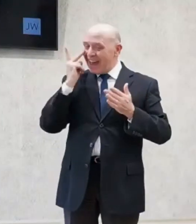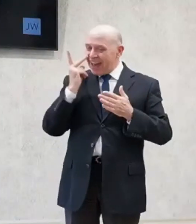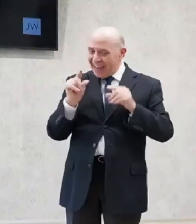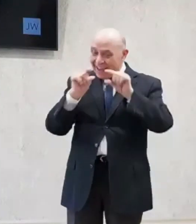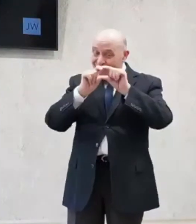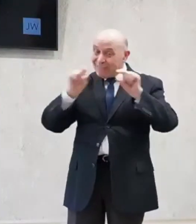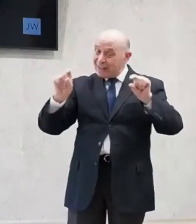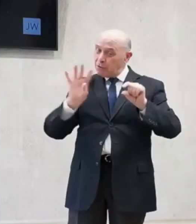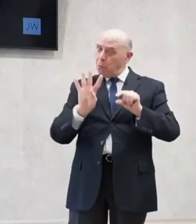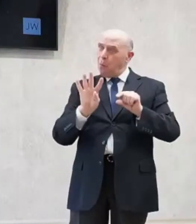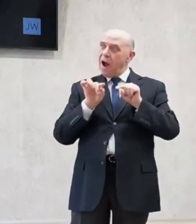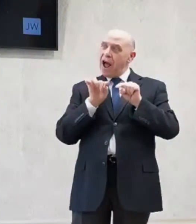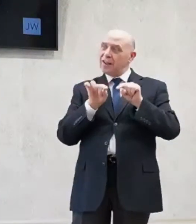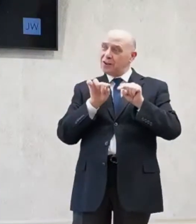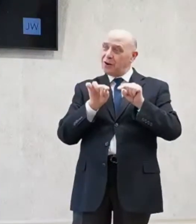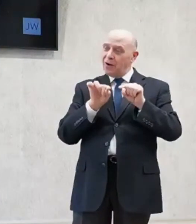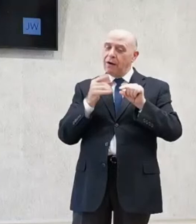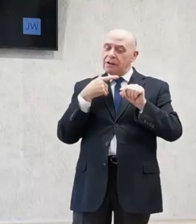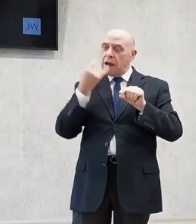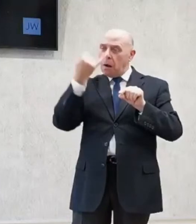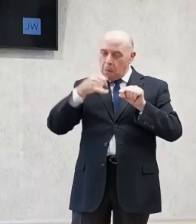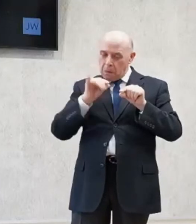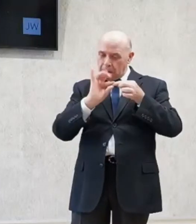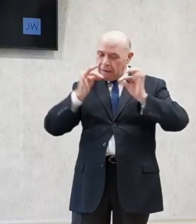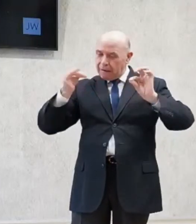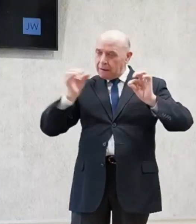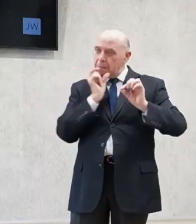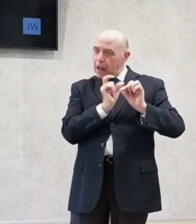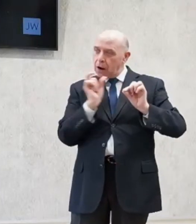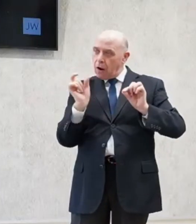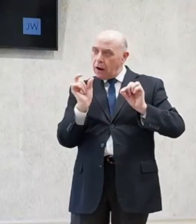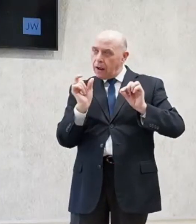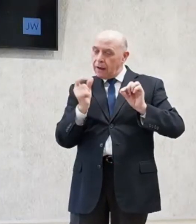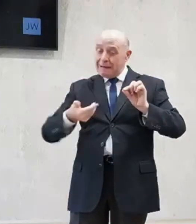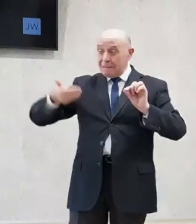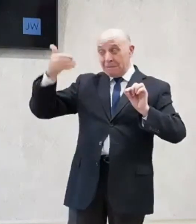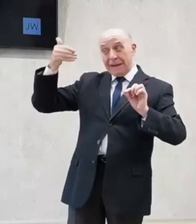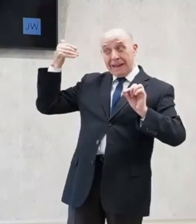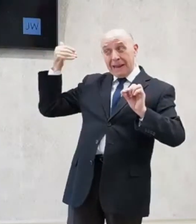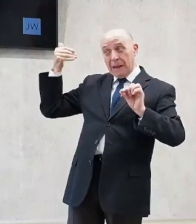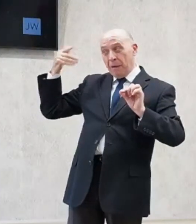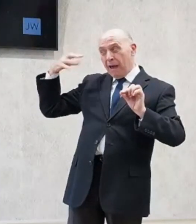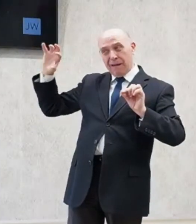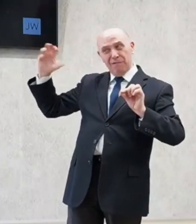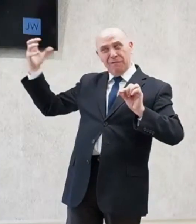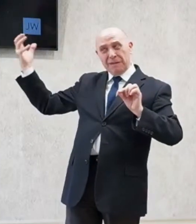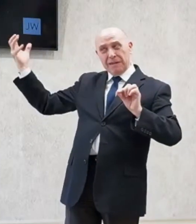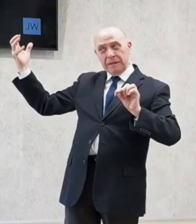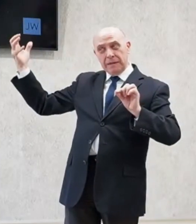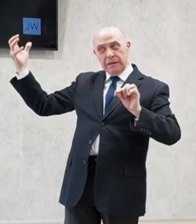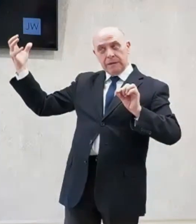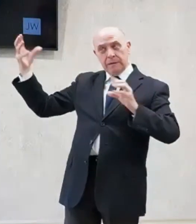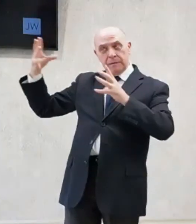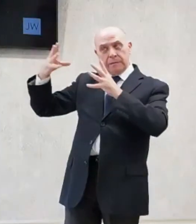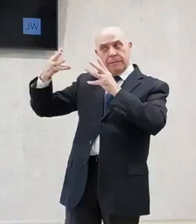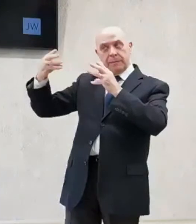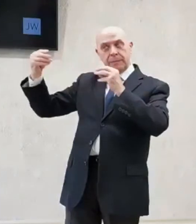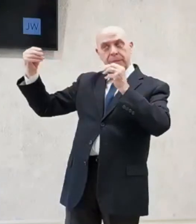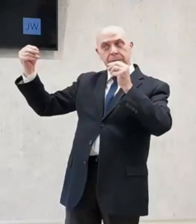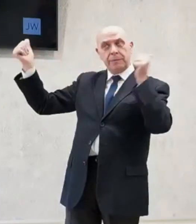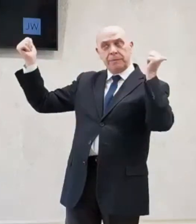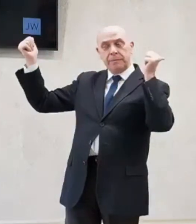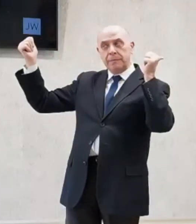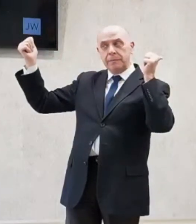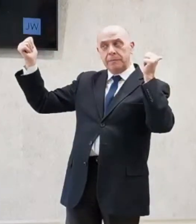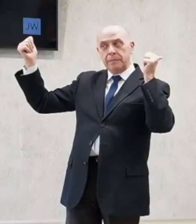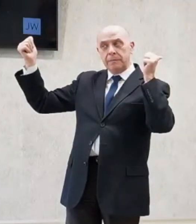4 conclude con queste parole le cose di prima sono passate quali